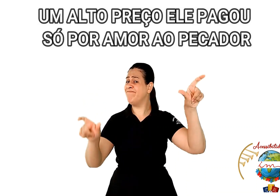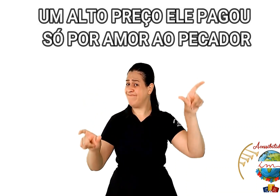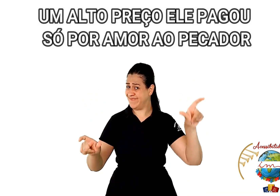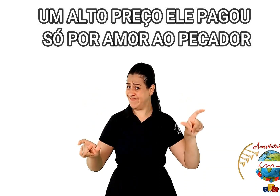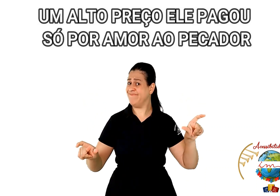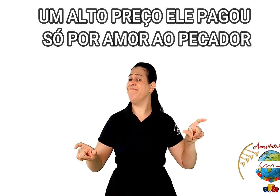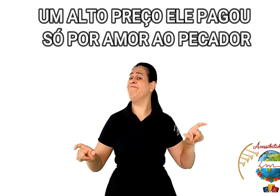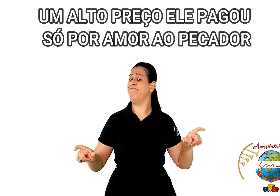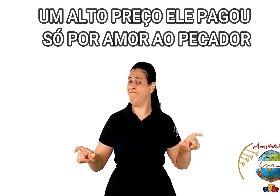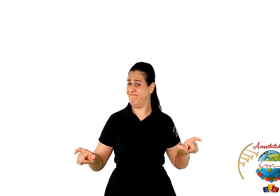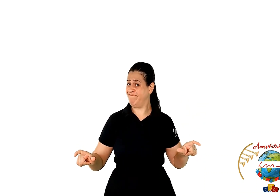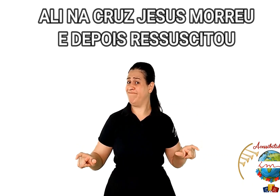pecador.